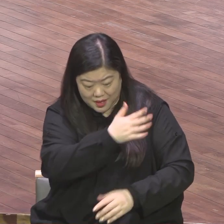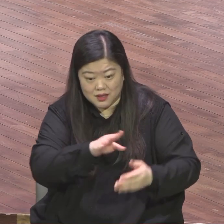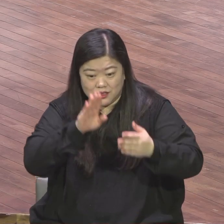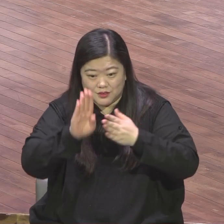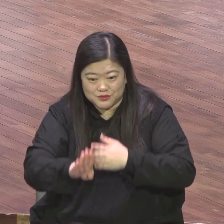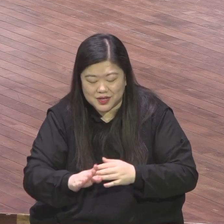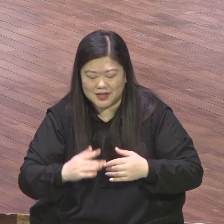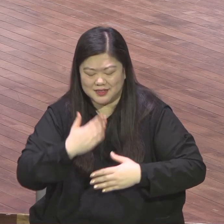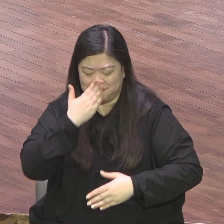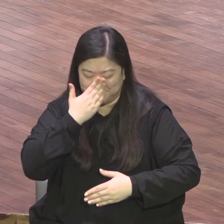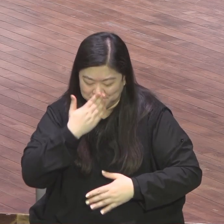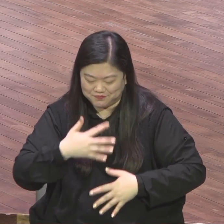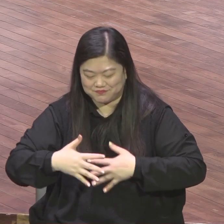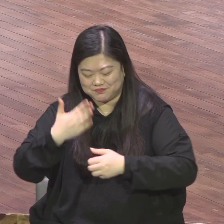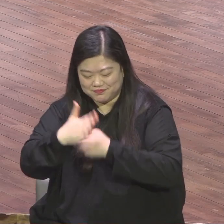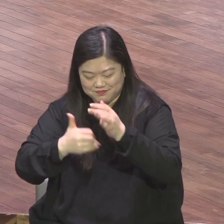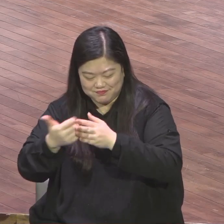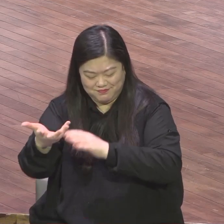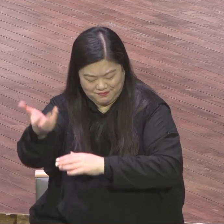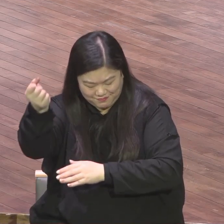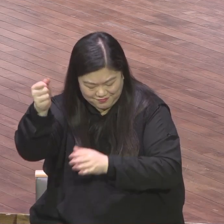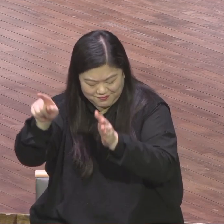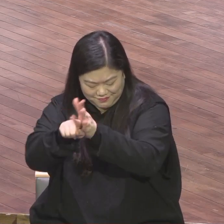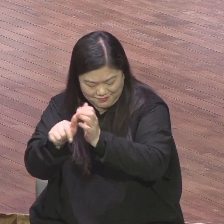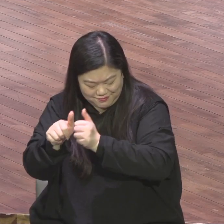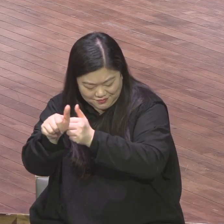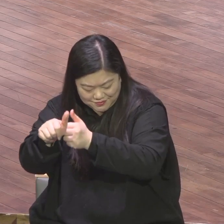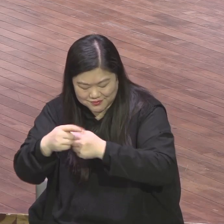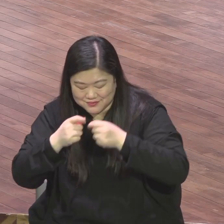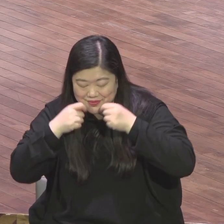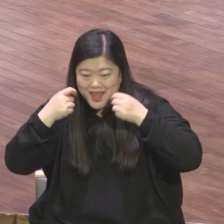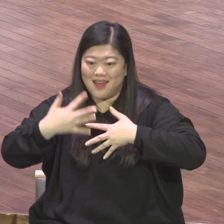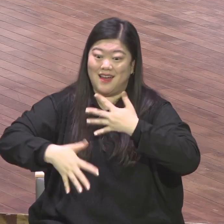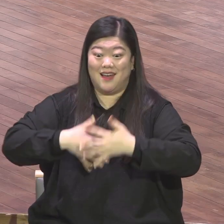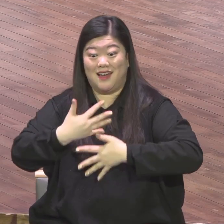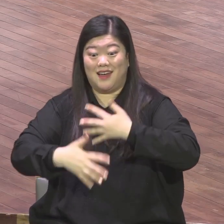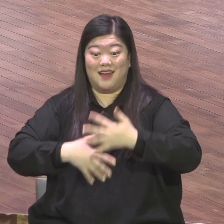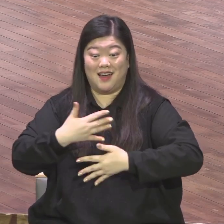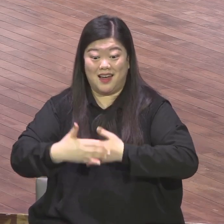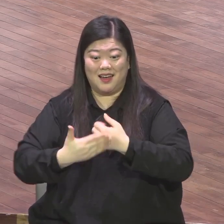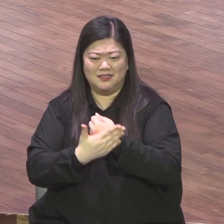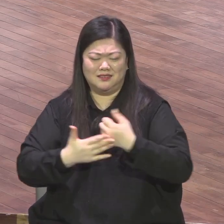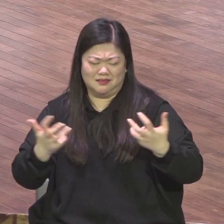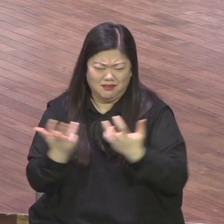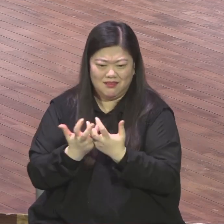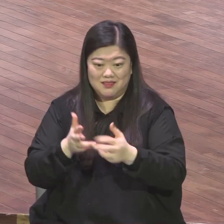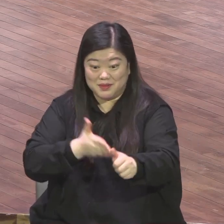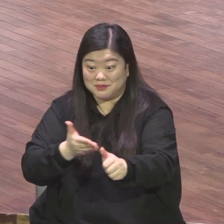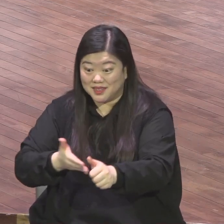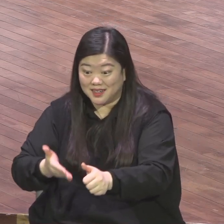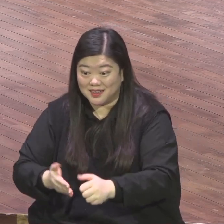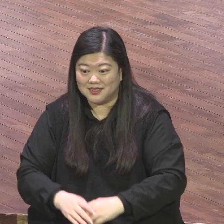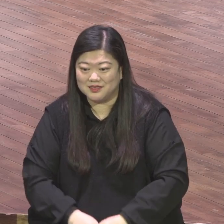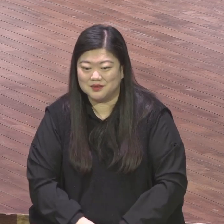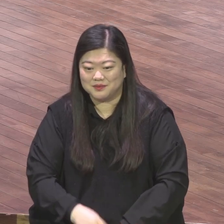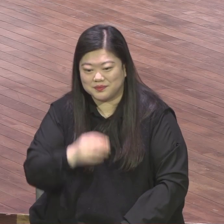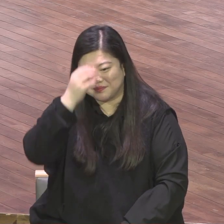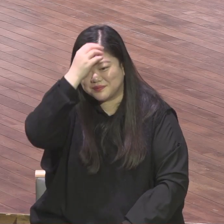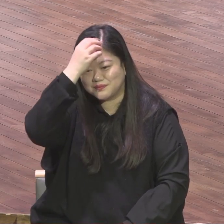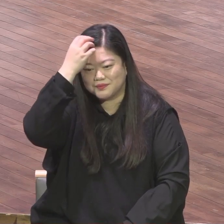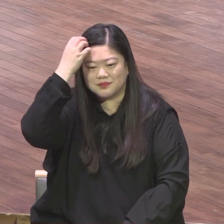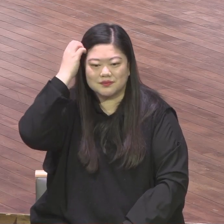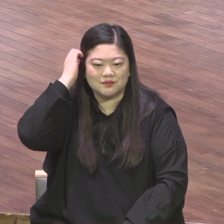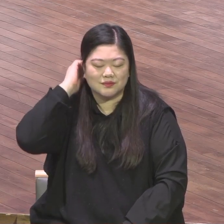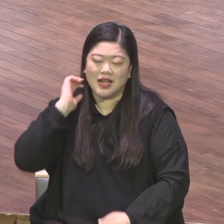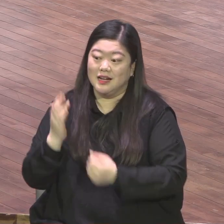매주일 말씀과 기도가 여러분 삶 속에 살아 역사하심을 체험하는 예배자의 가장 큰 축복 누리시기 바랍니다. 이 역사가 내